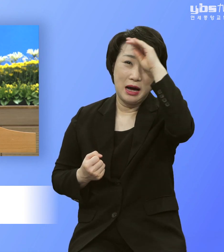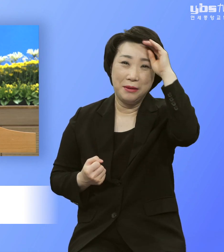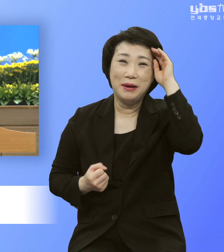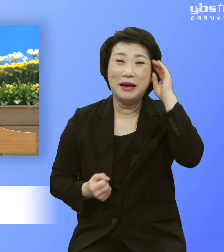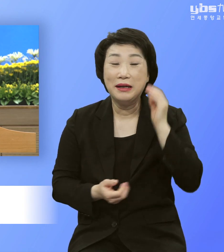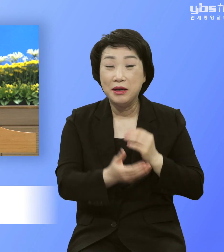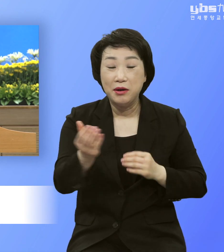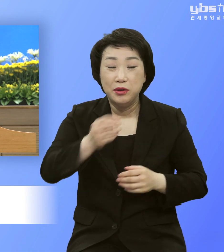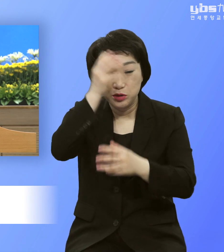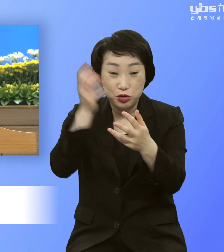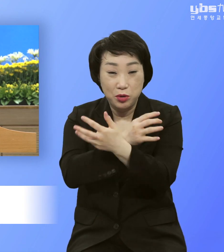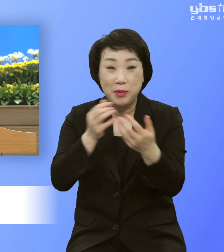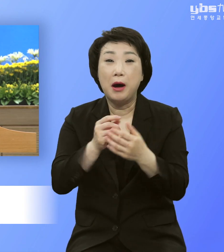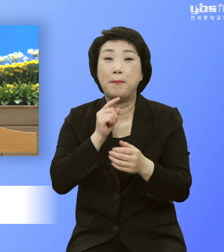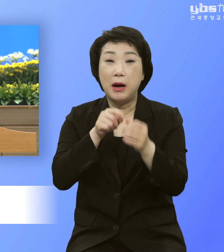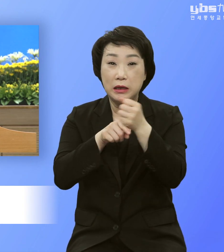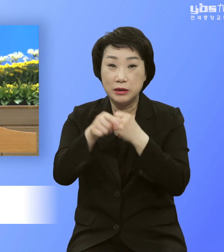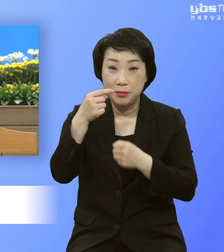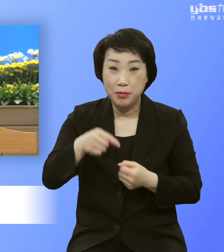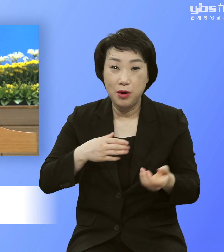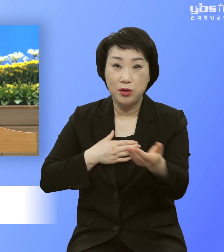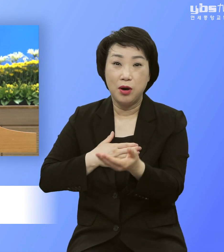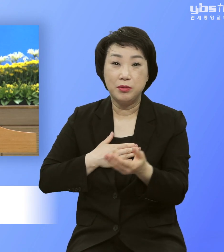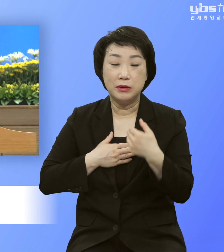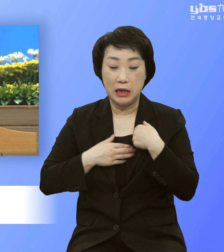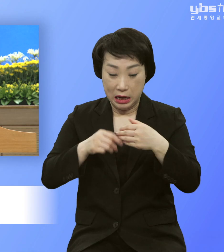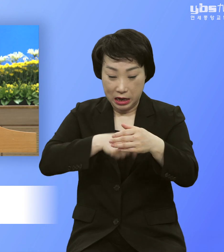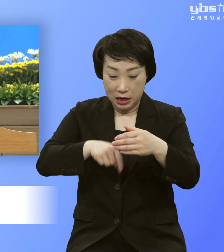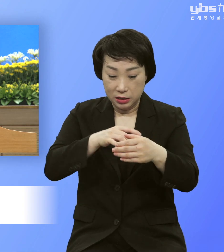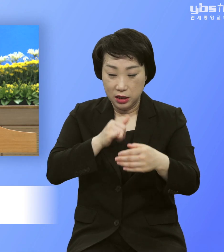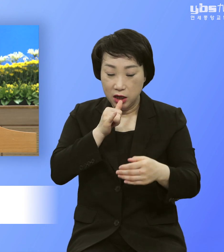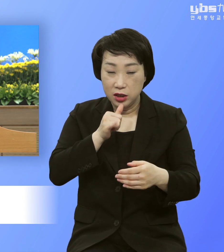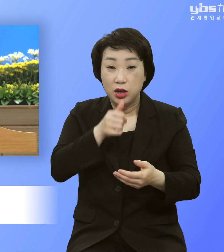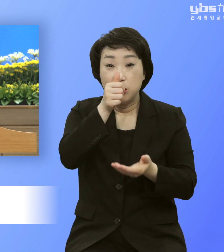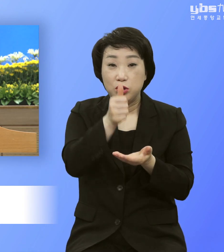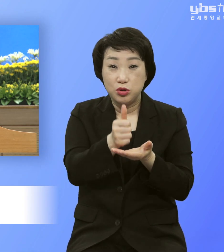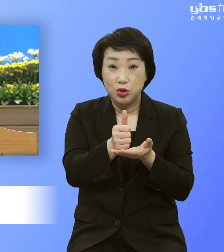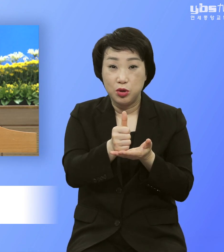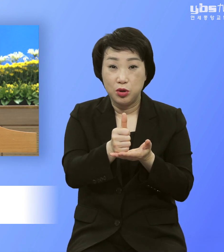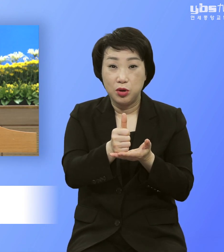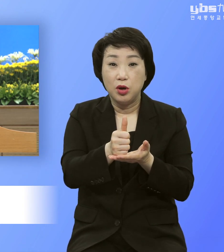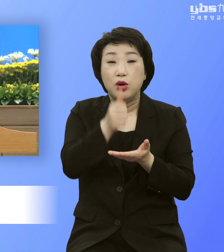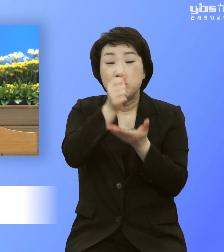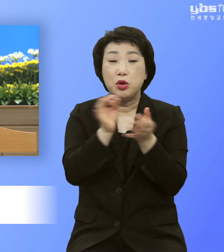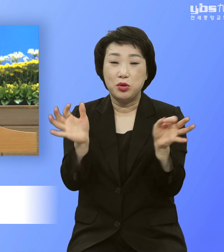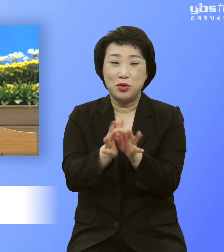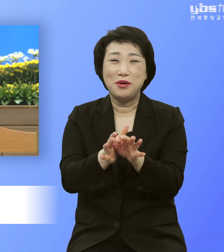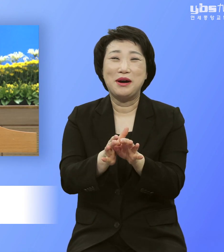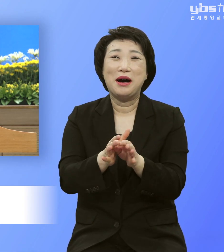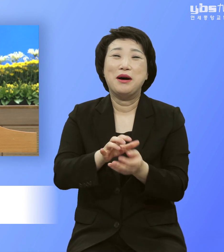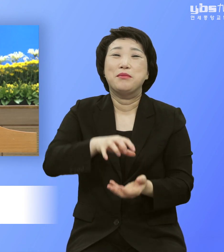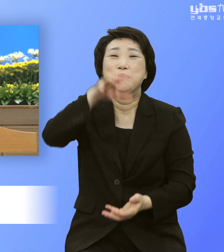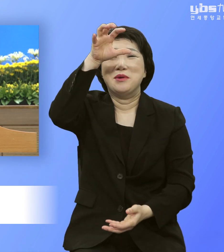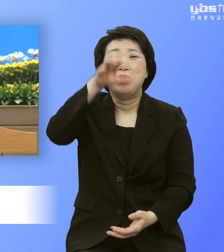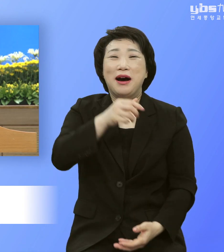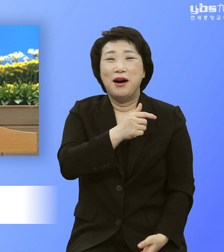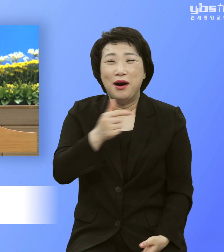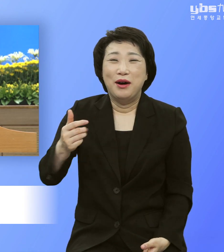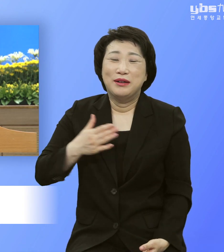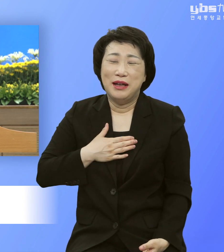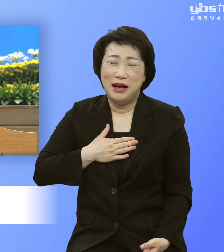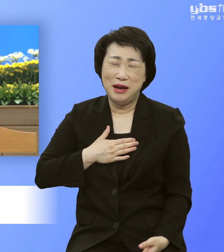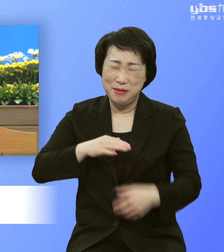성령 충만하다는 말은 그만큼 내 속에 있는 죄를 속죄받은 분량이 내 안에